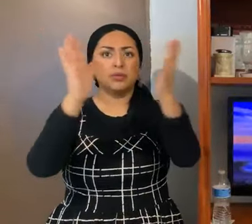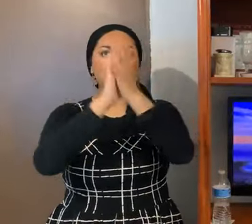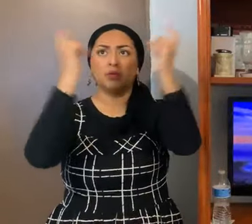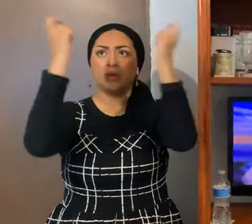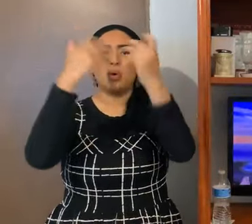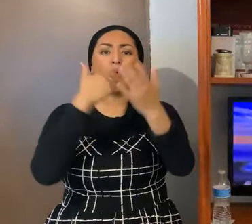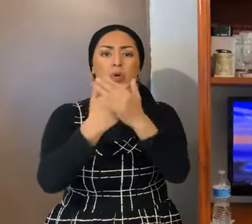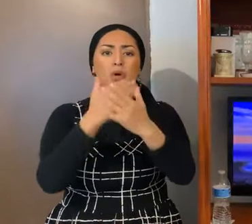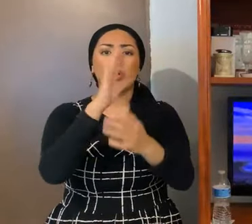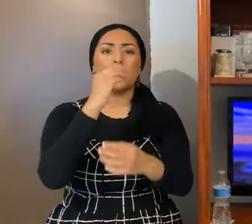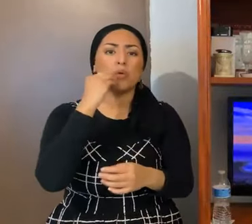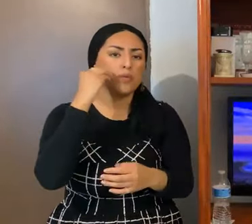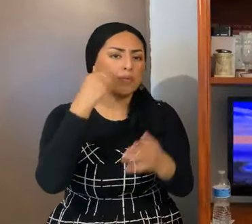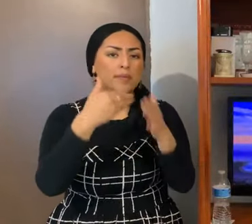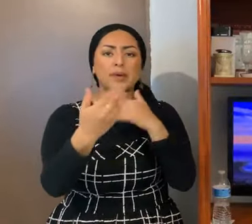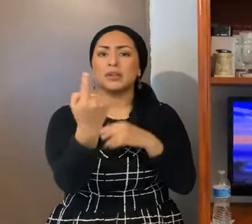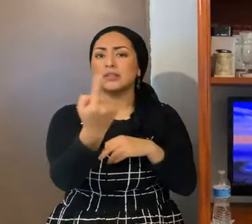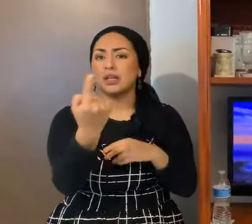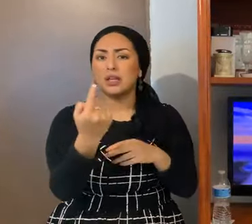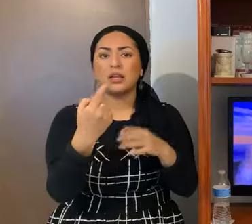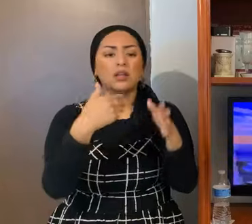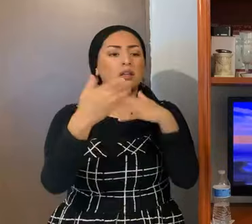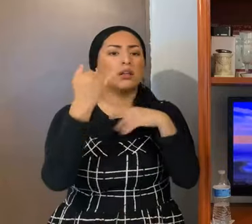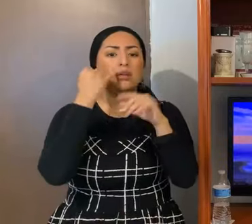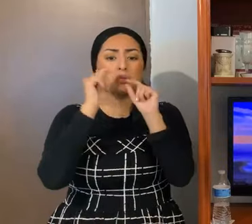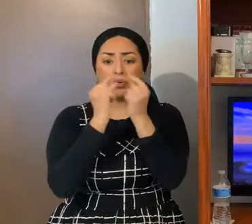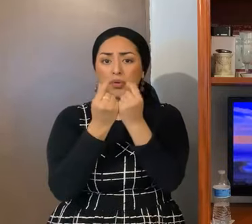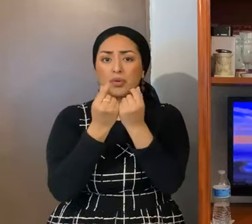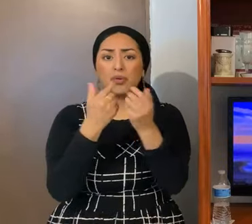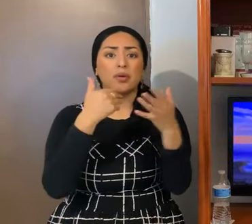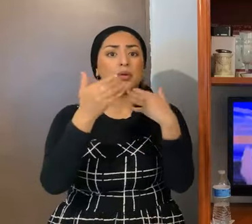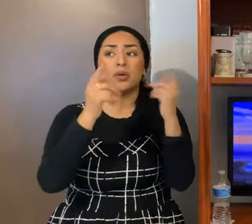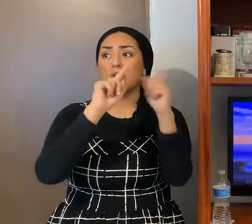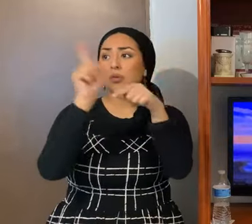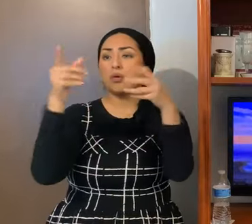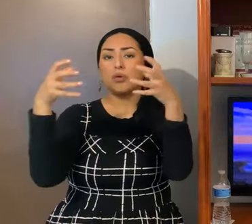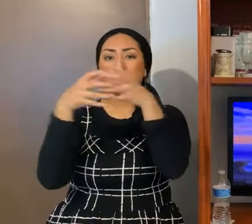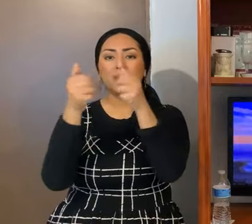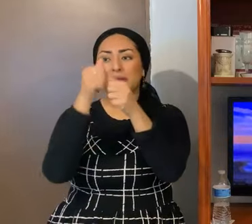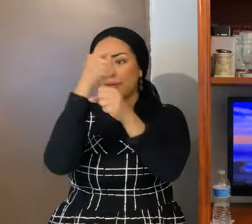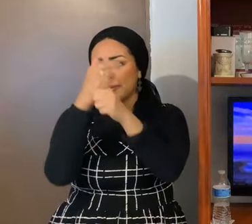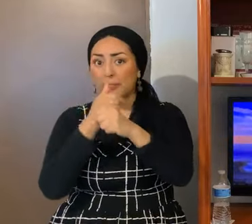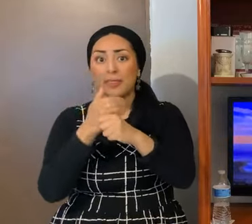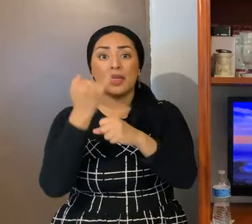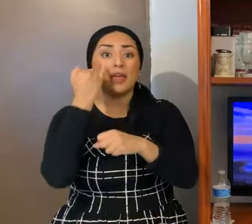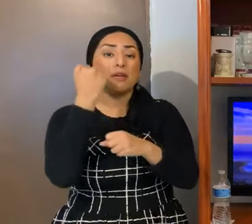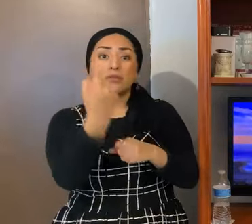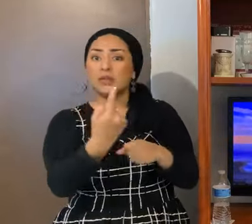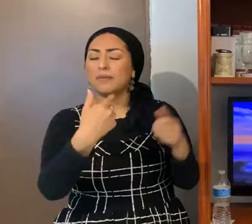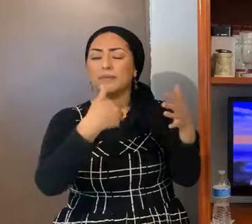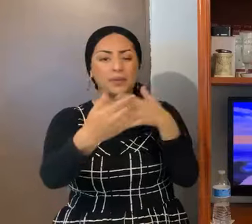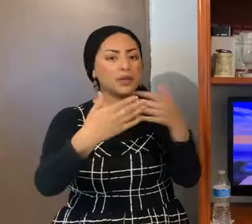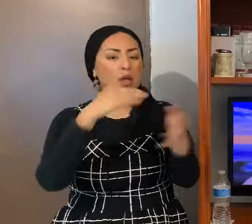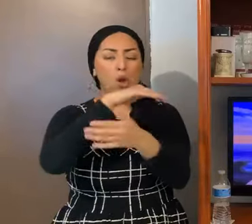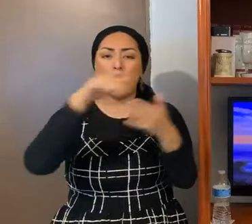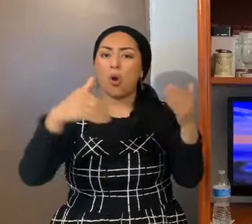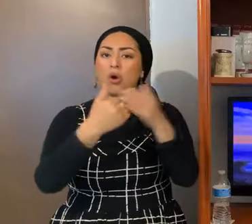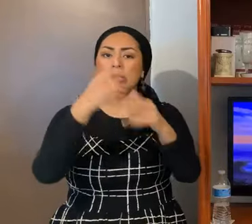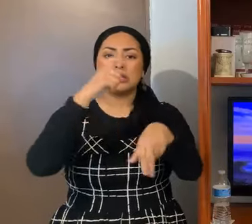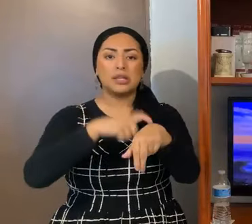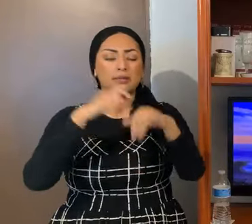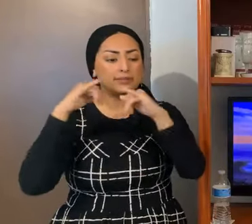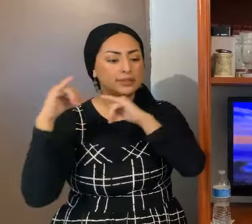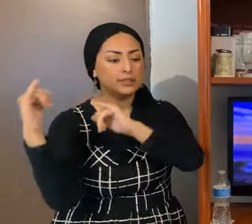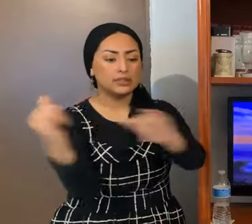exalta bien en casa, aunque estés solo, aunque estés acompañado, aunque te inviten a exaltar, aunque no te inviten a exaltar, todo que tiene que ser